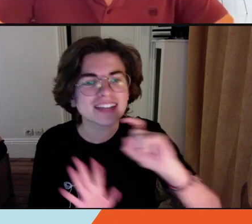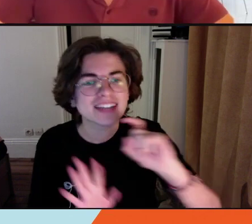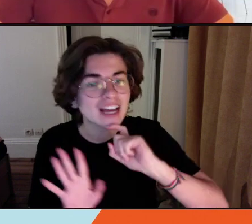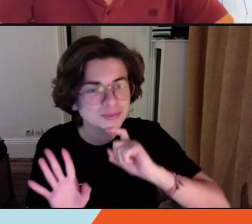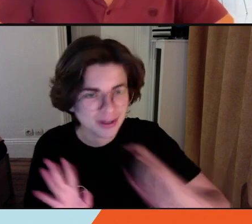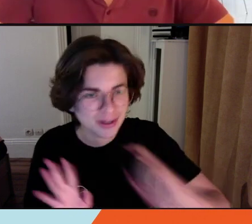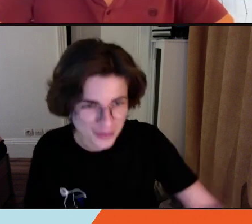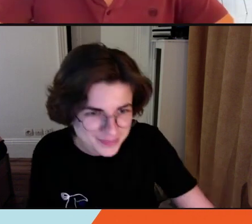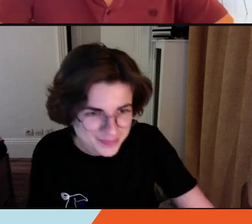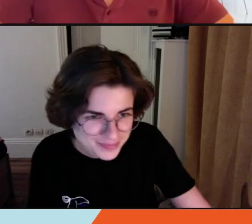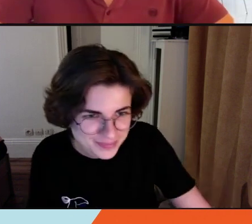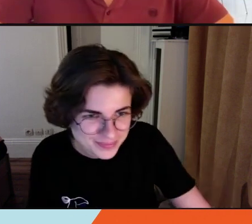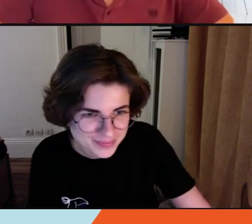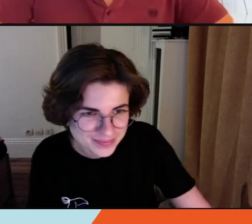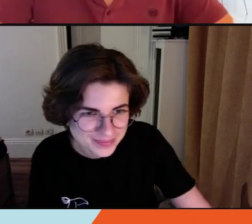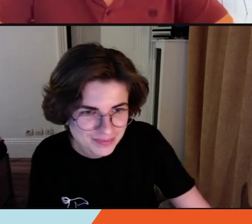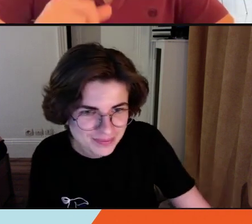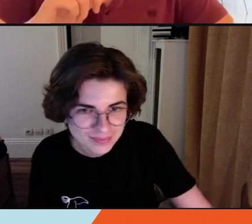l'heure.